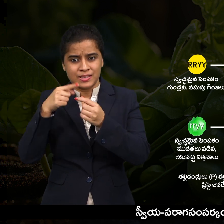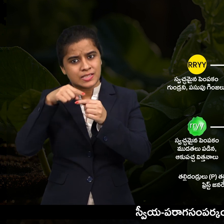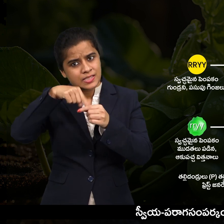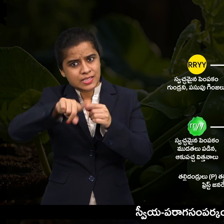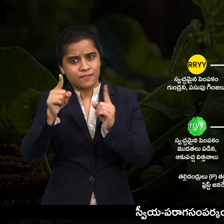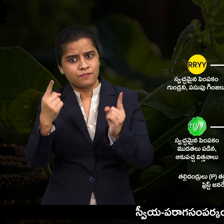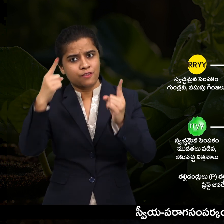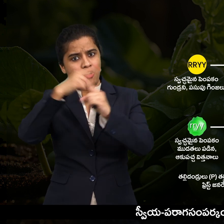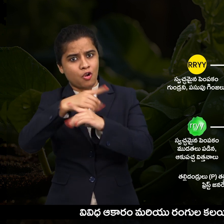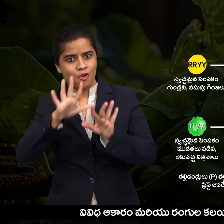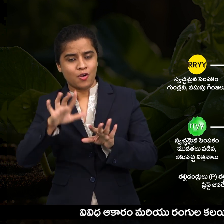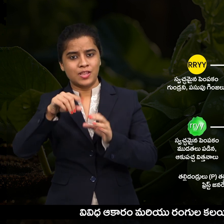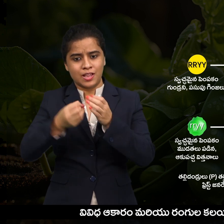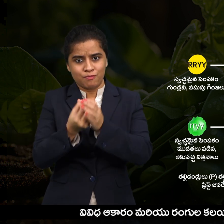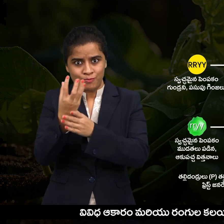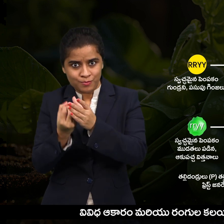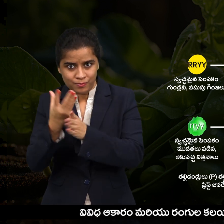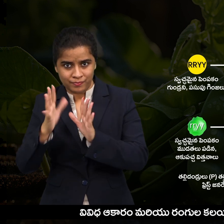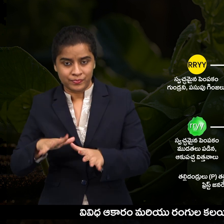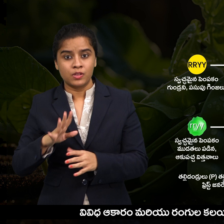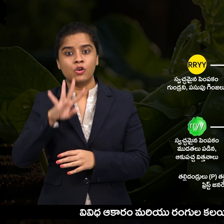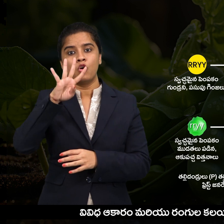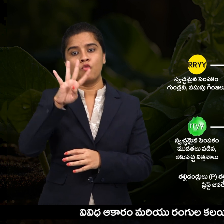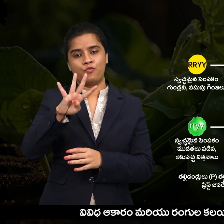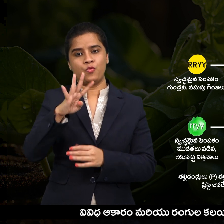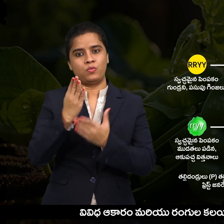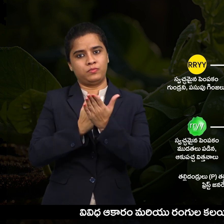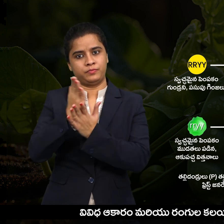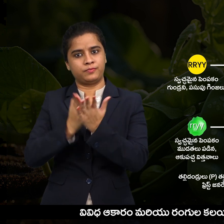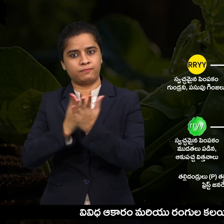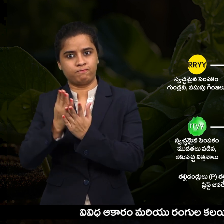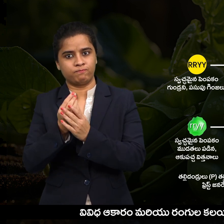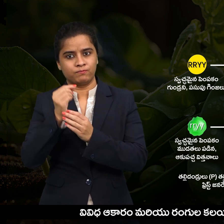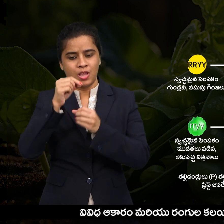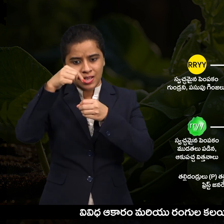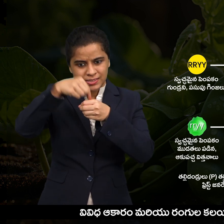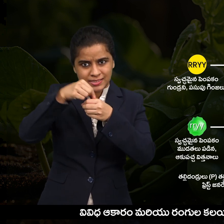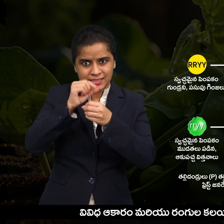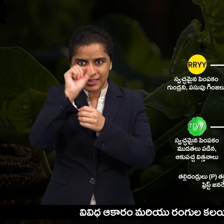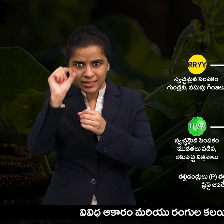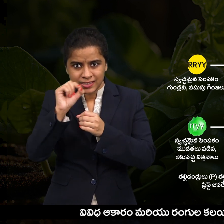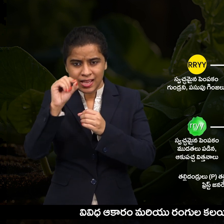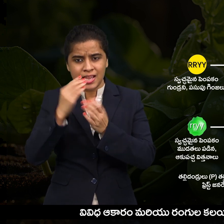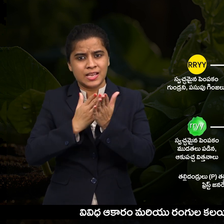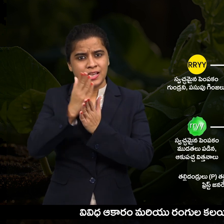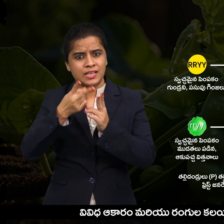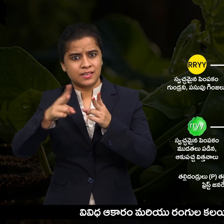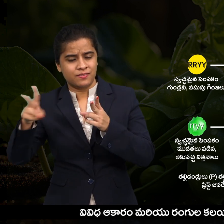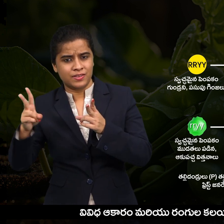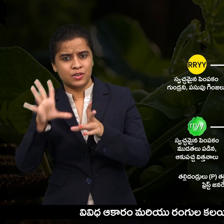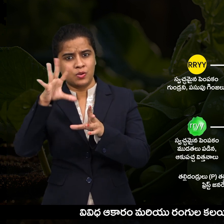దాటినప్పుడు F2 తరంలో వివిధ ఆకారం మరియు రంగుల కలయికతో 4 రకాల విత్తనాలు పొందబడ్డాయి.